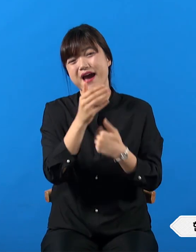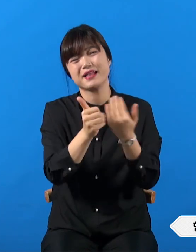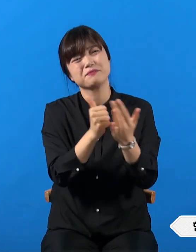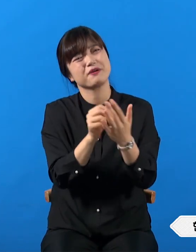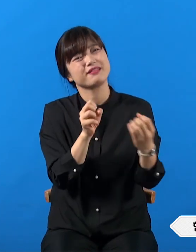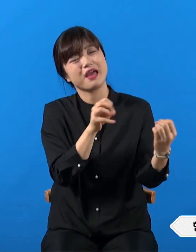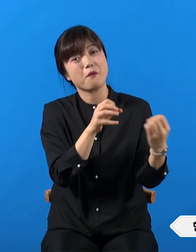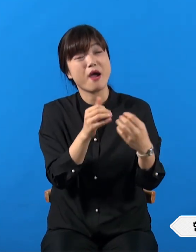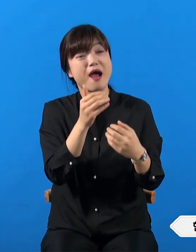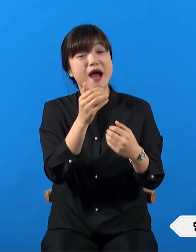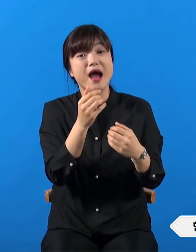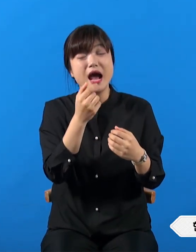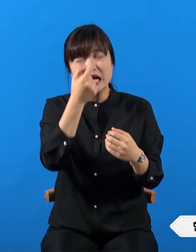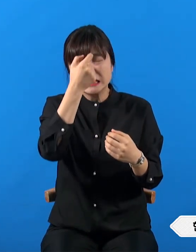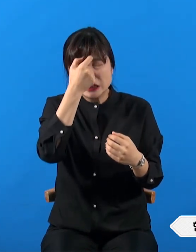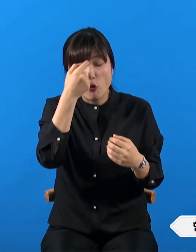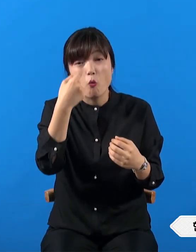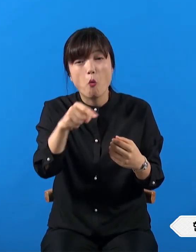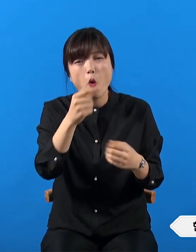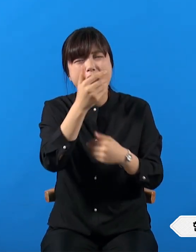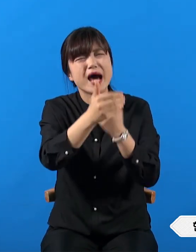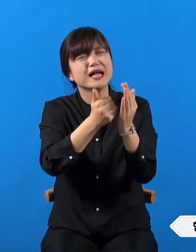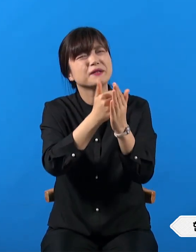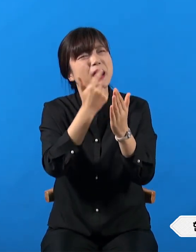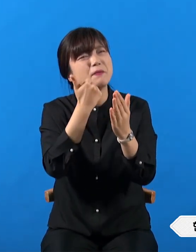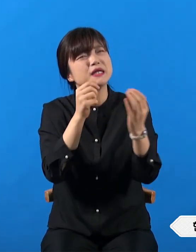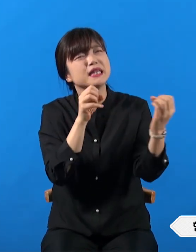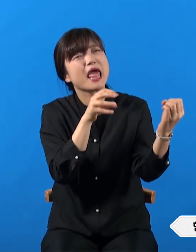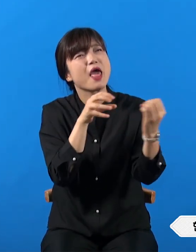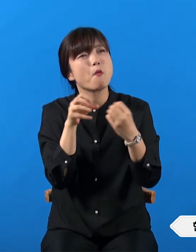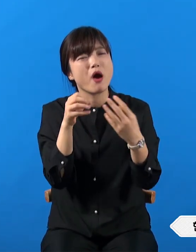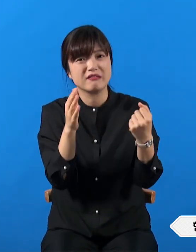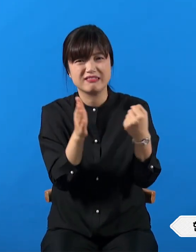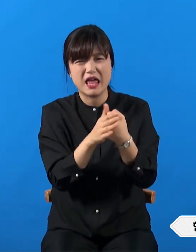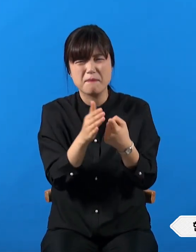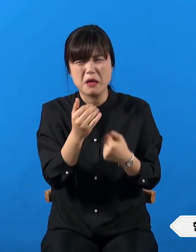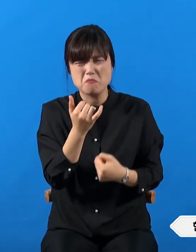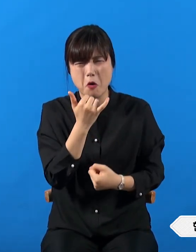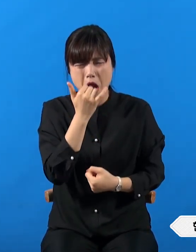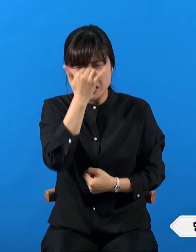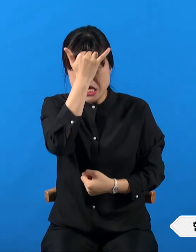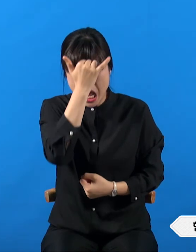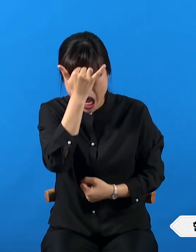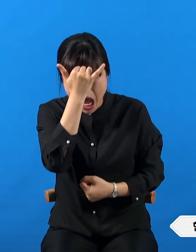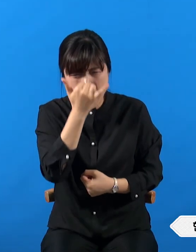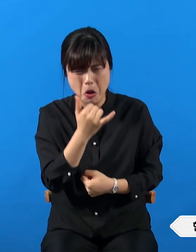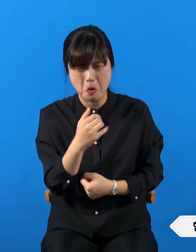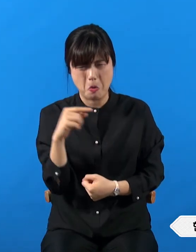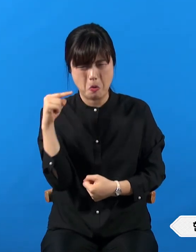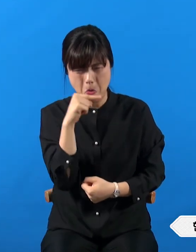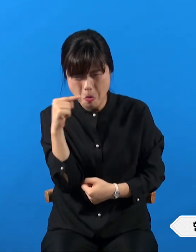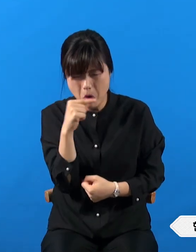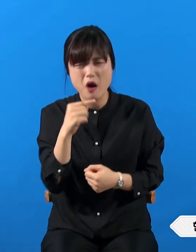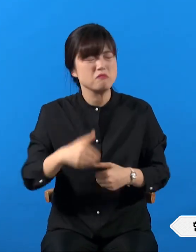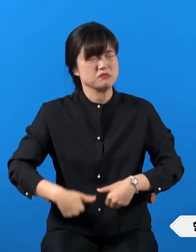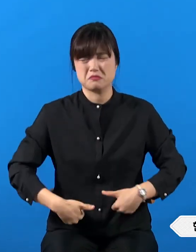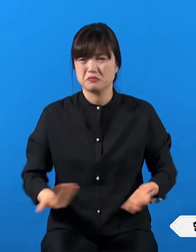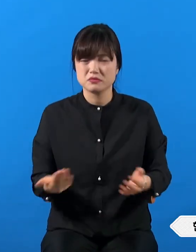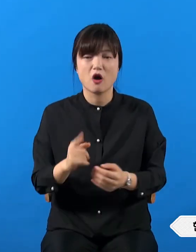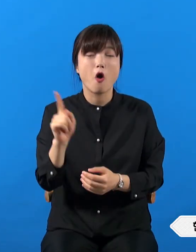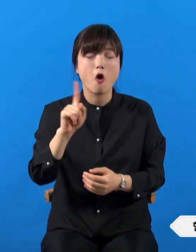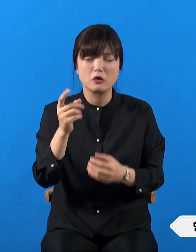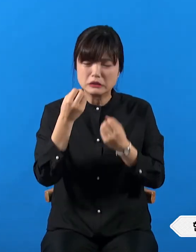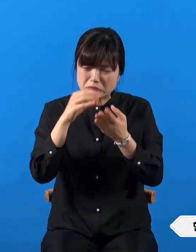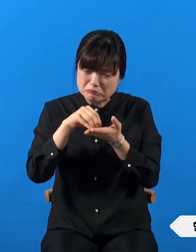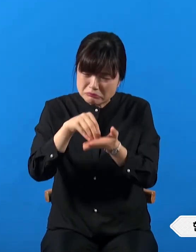자, 기도는 아버지와의 대화이기 때문에 특별한 격식이 필요 없습니다. VIP 분들